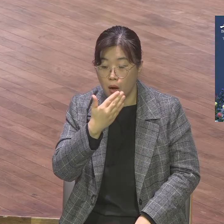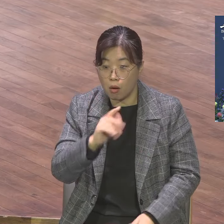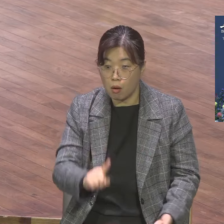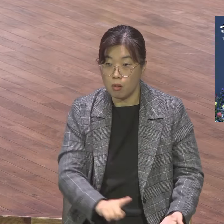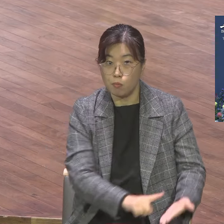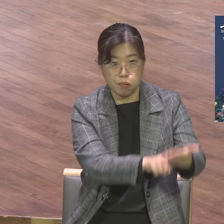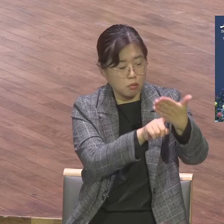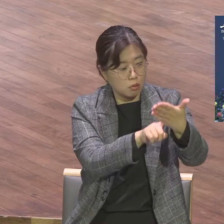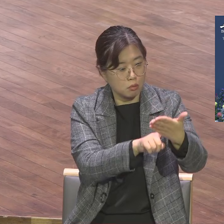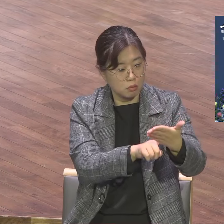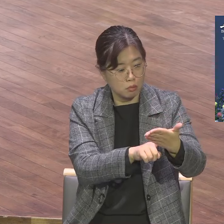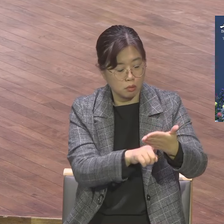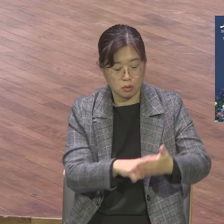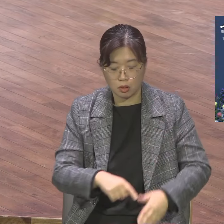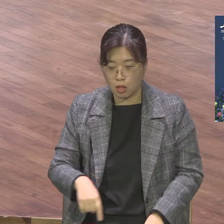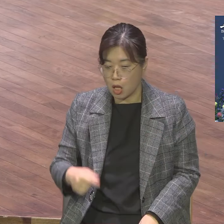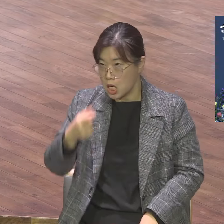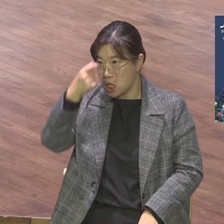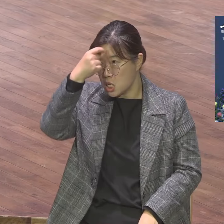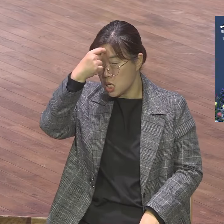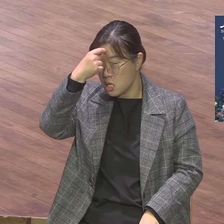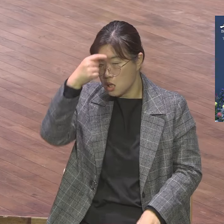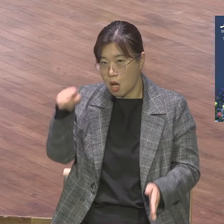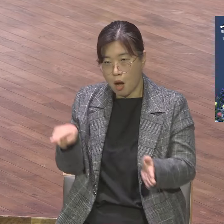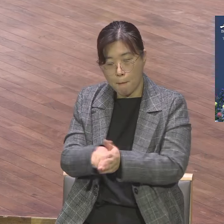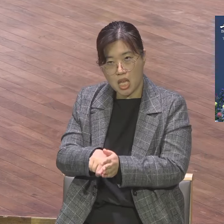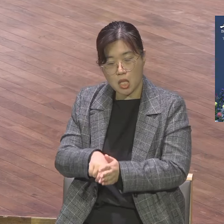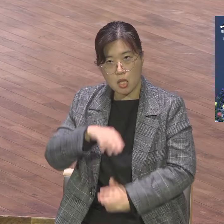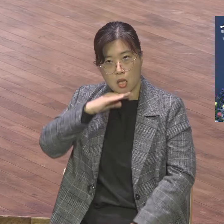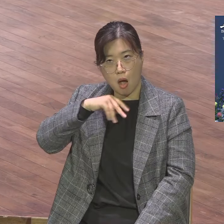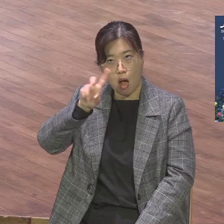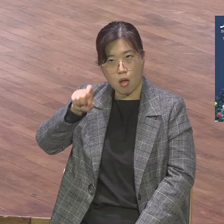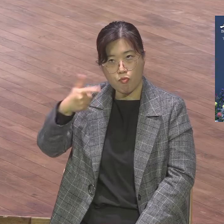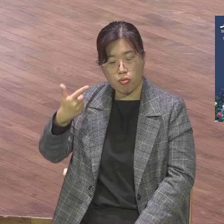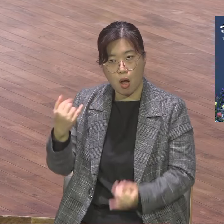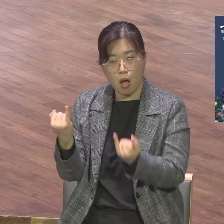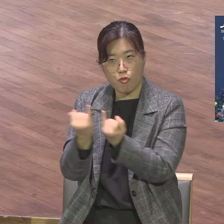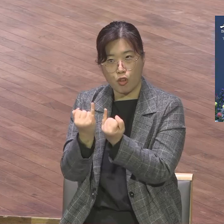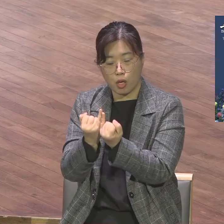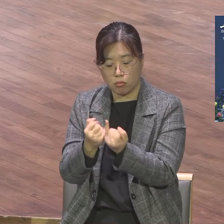먹었어요. 무기정학을 먹었어요. 인종차별했다고.